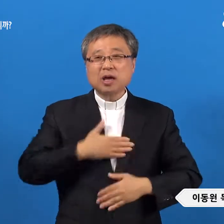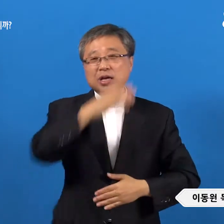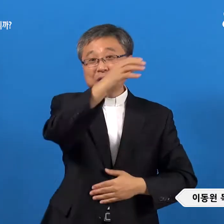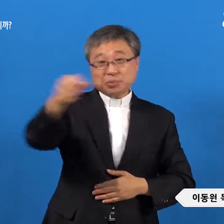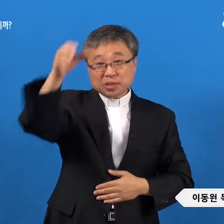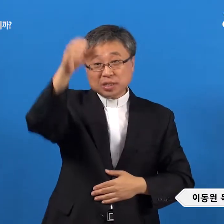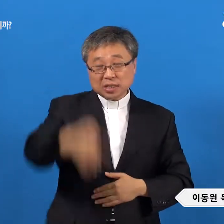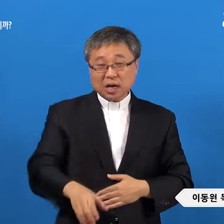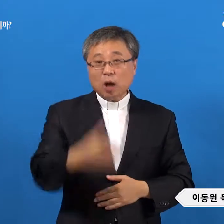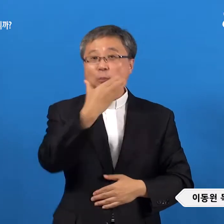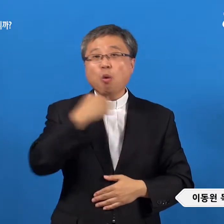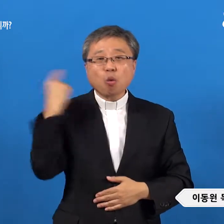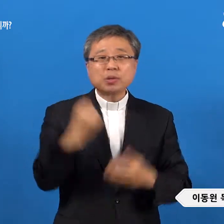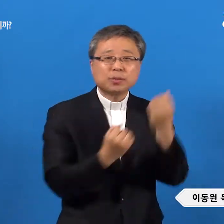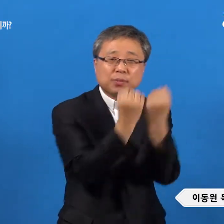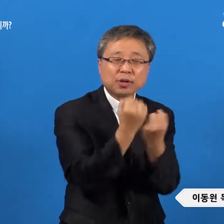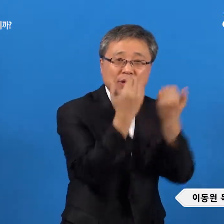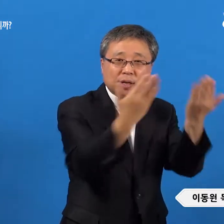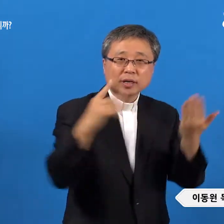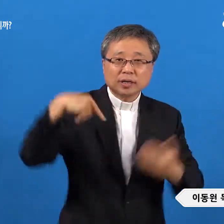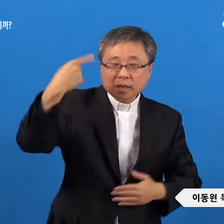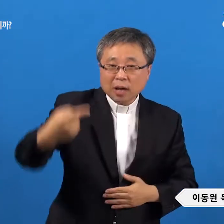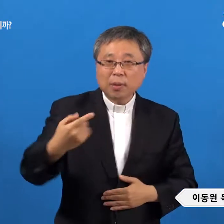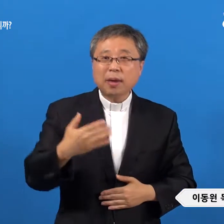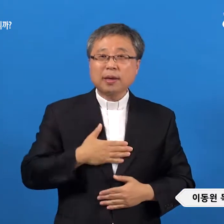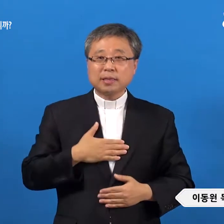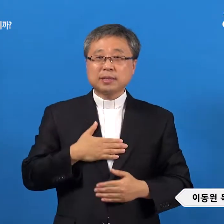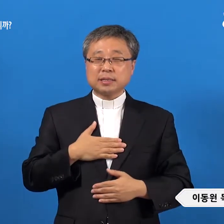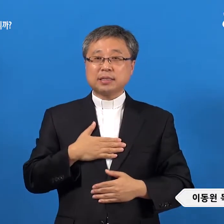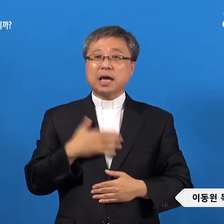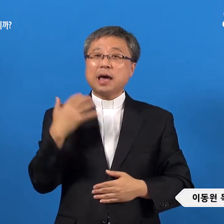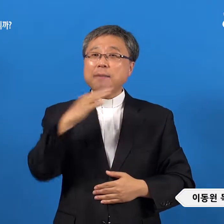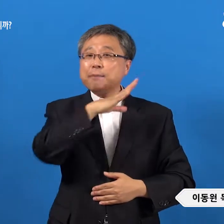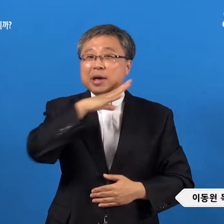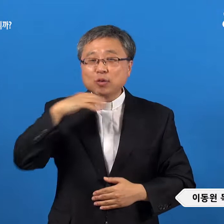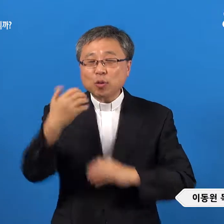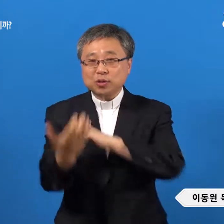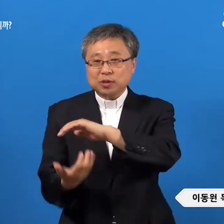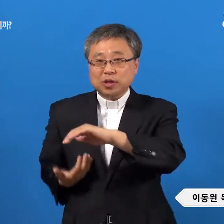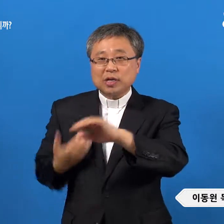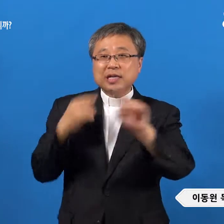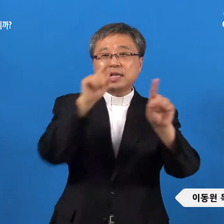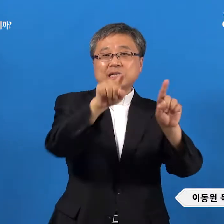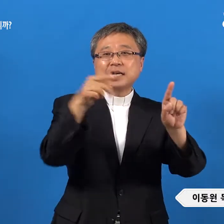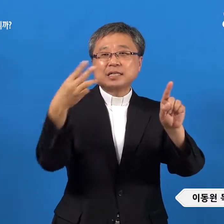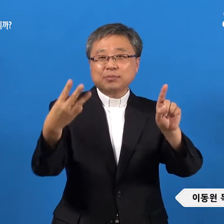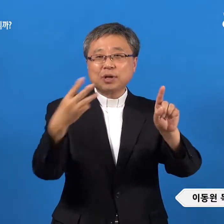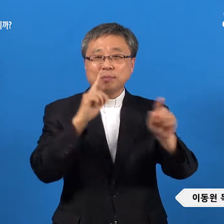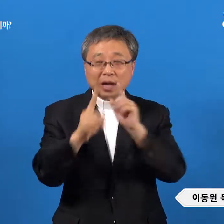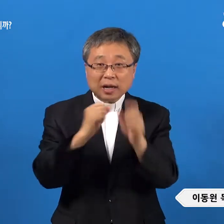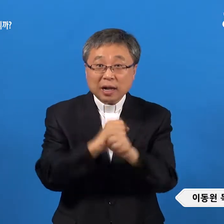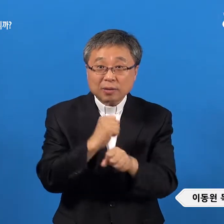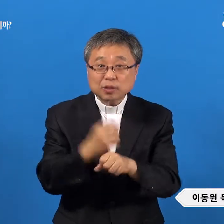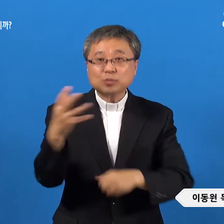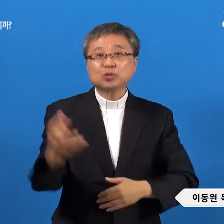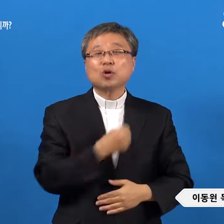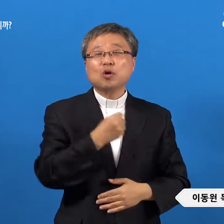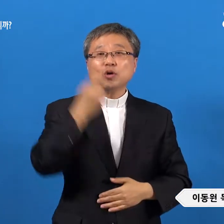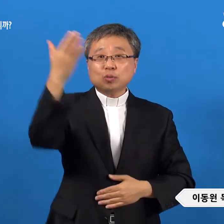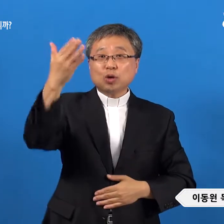십자가의 복음을 설명하시고, 이어서 베드로전서 1장 3절의 말씀으로 그분의 놀라운 긍휼로